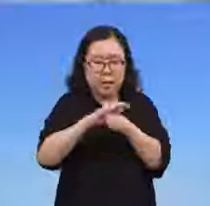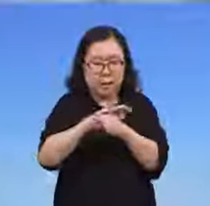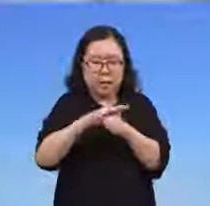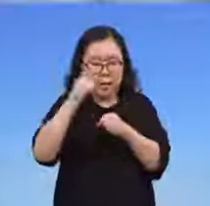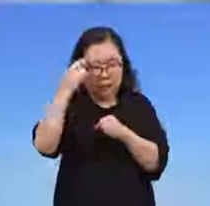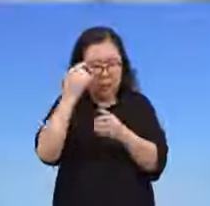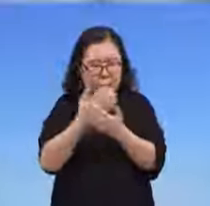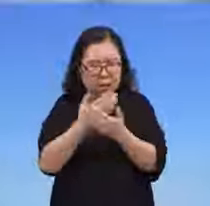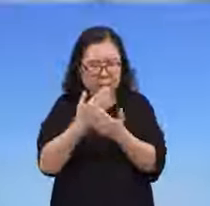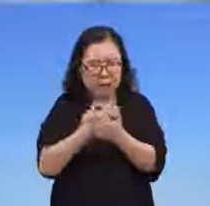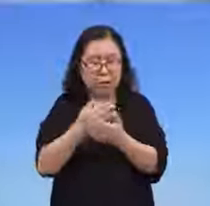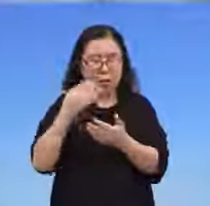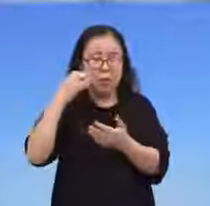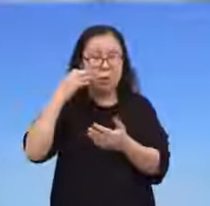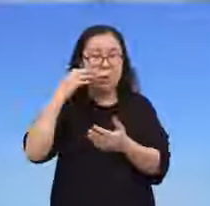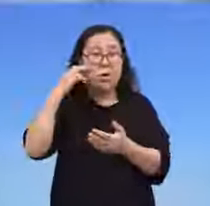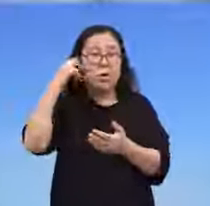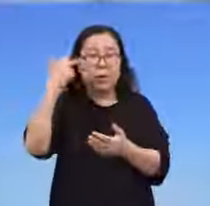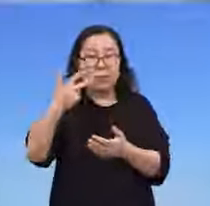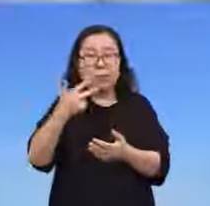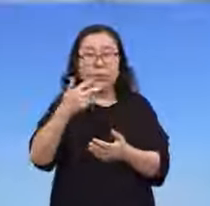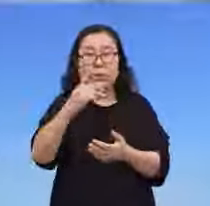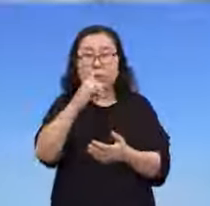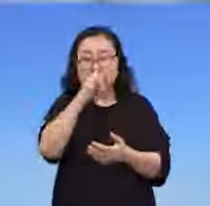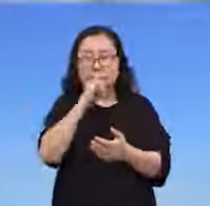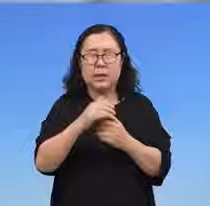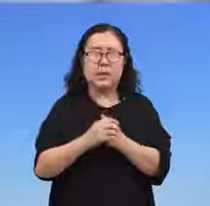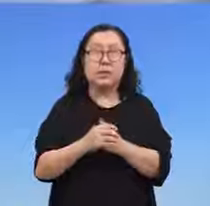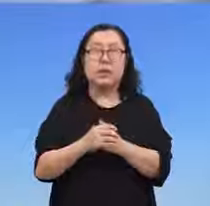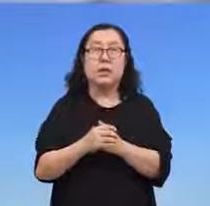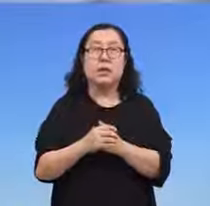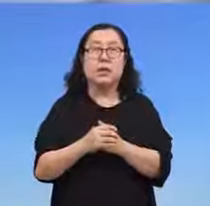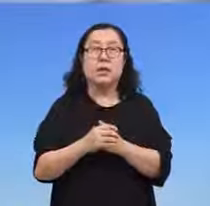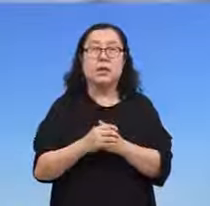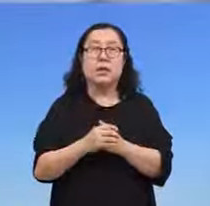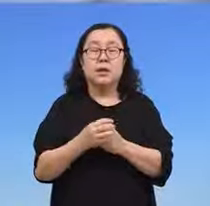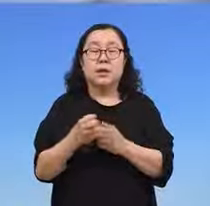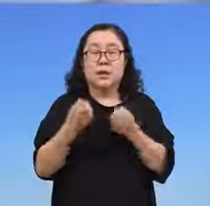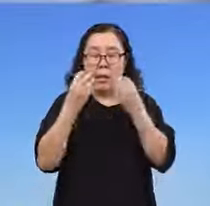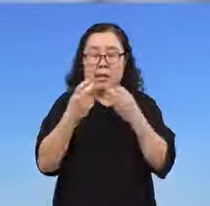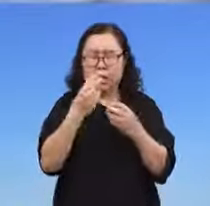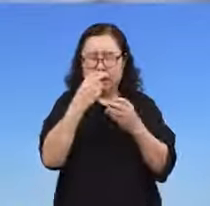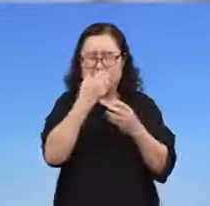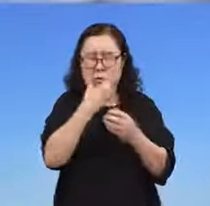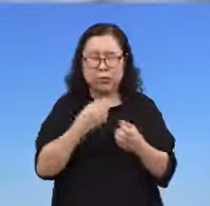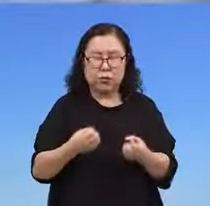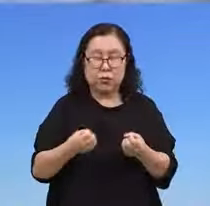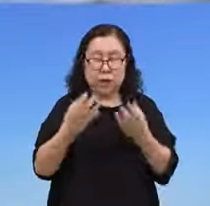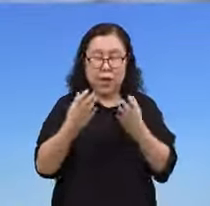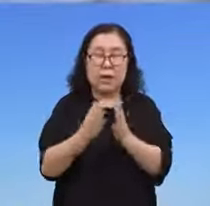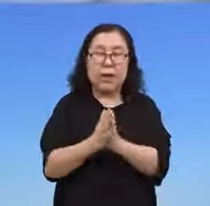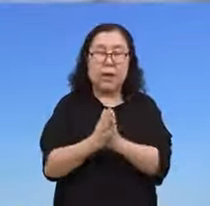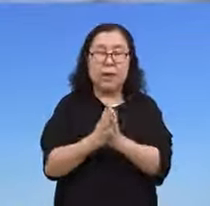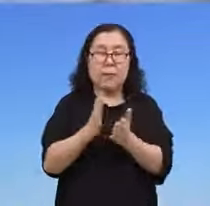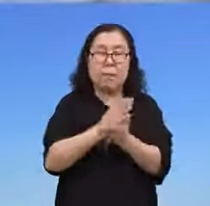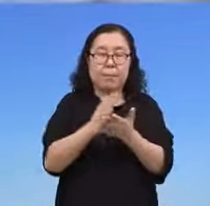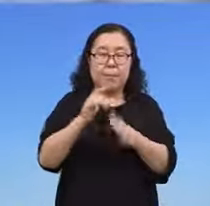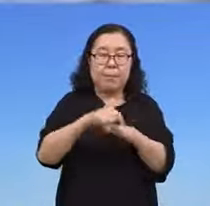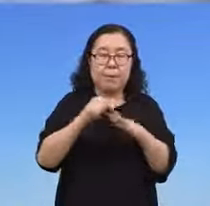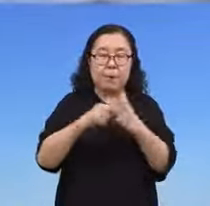새생명 축제에 하나님 베풀 만한 은혜를 허락하여 주시옵소서. 우리 통성으로 주신 말씀을 따라 함께 다